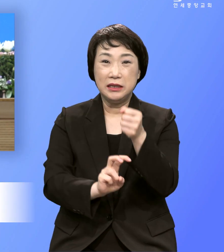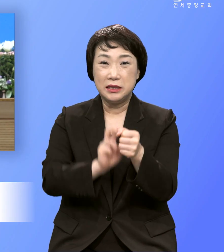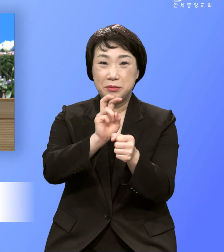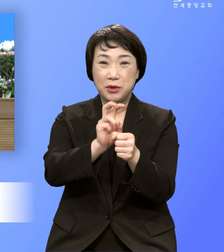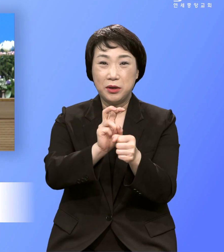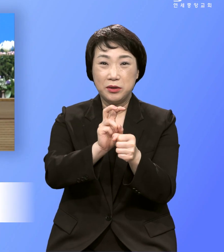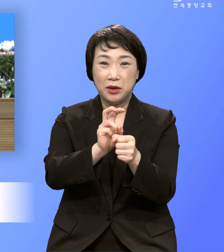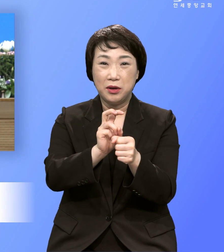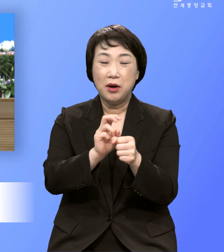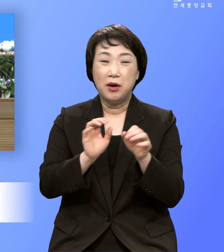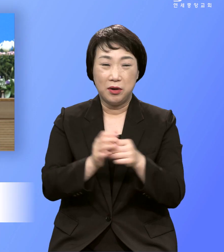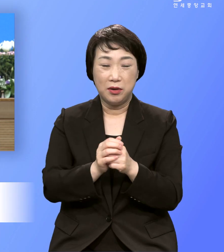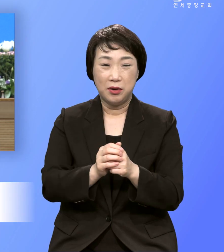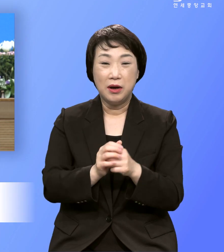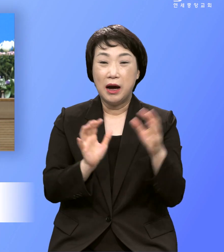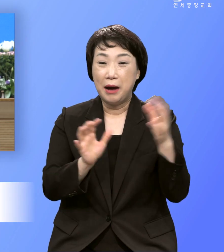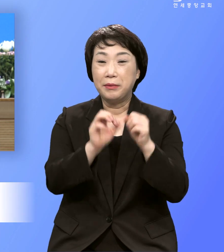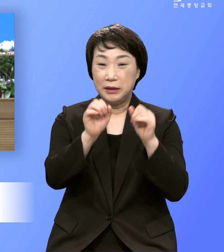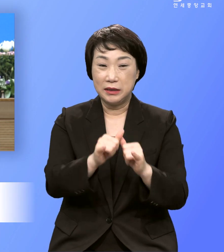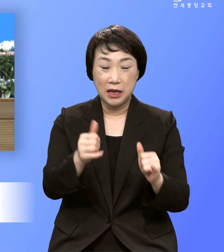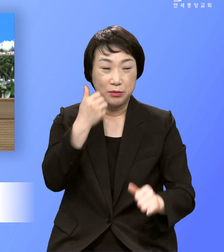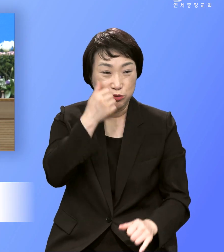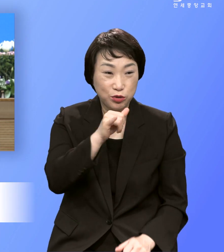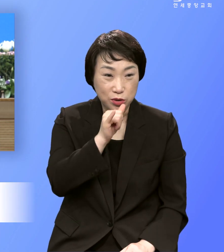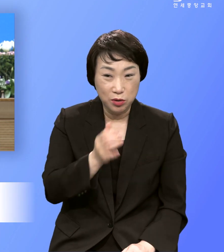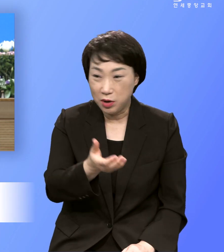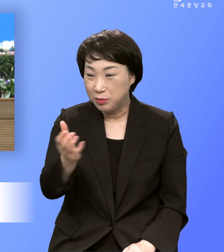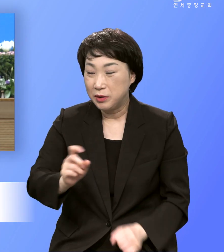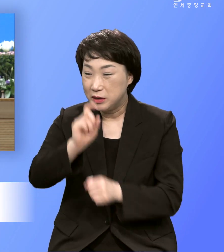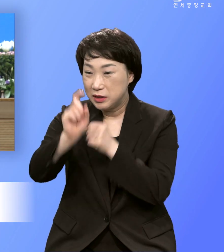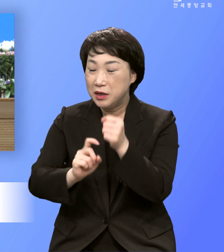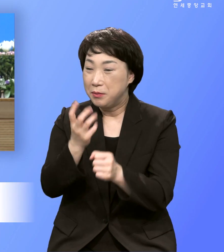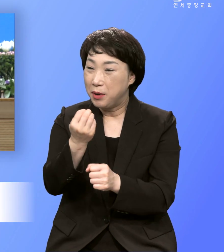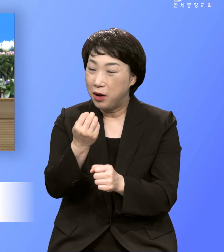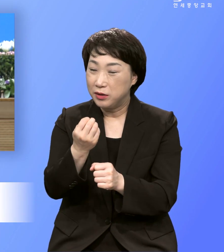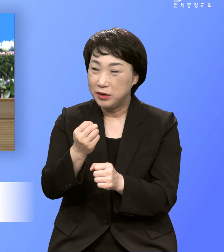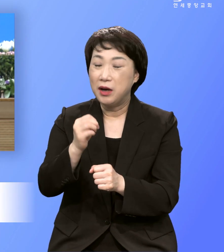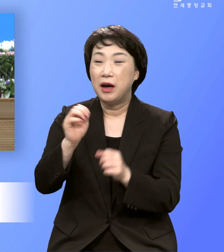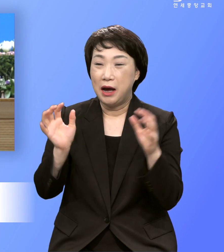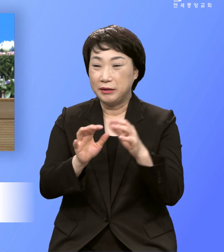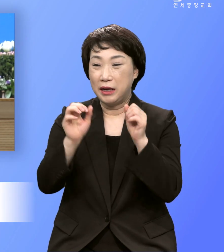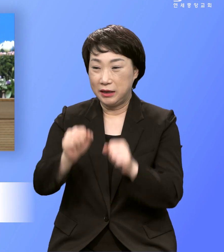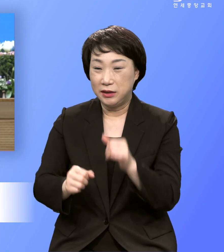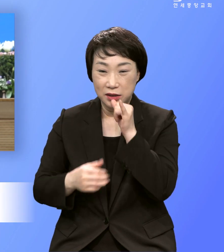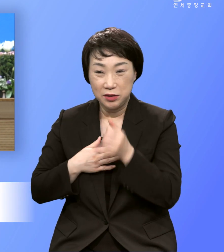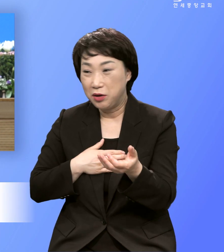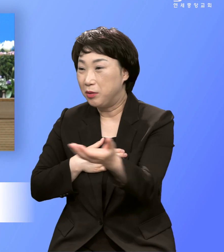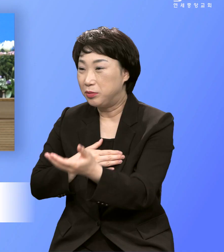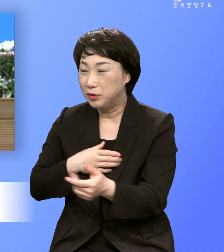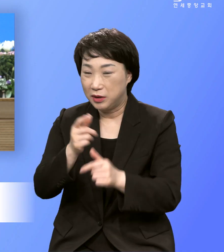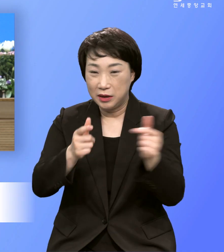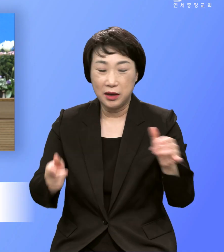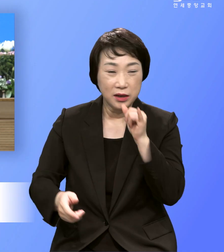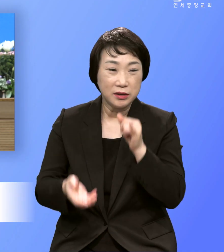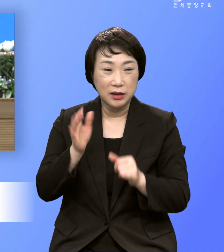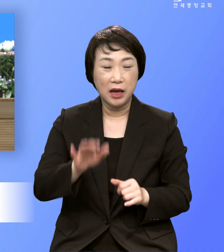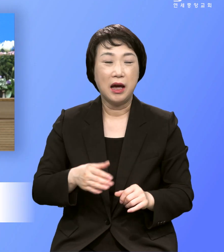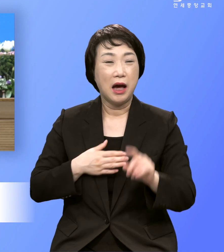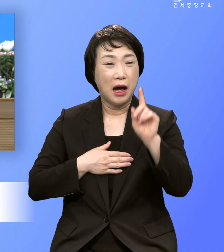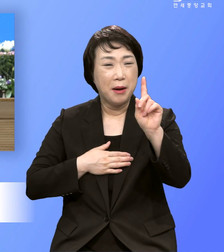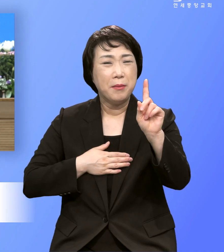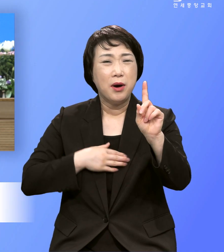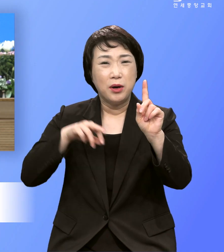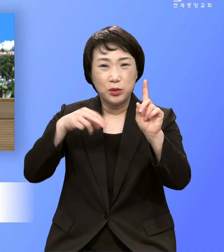20년도 함께 있었고 10년도 함께 있으면서 단